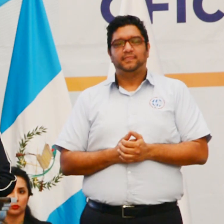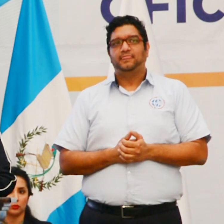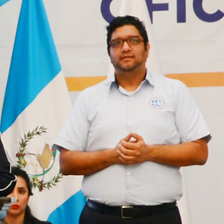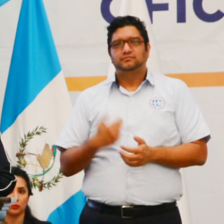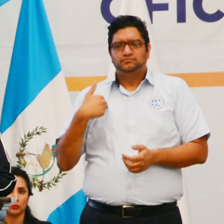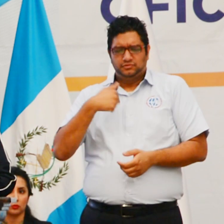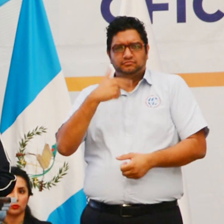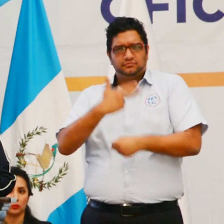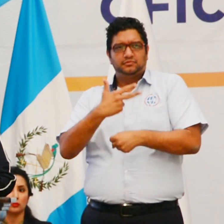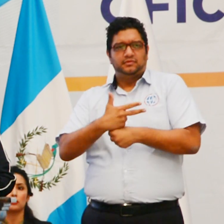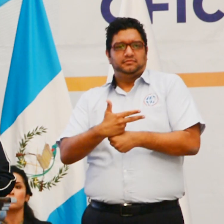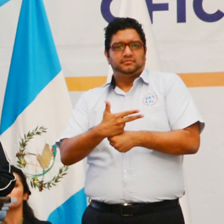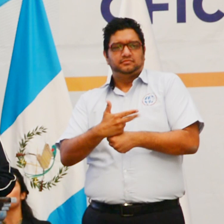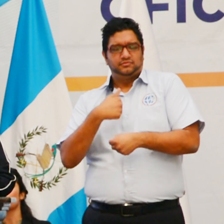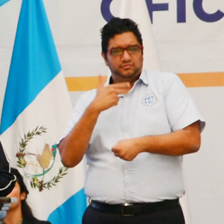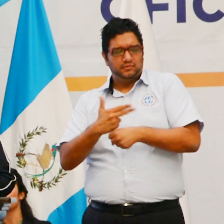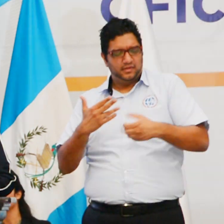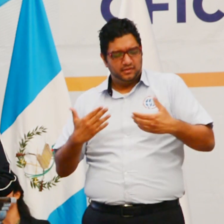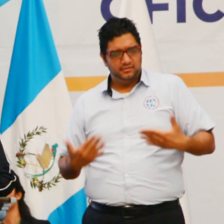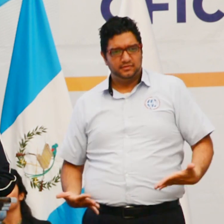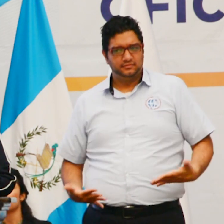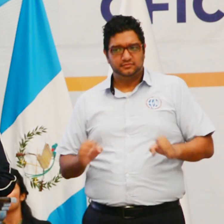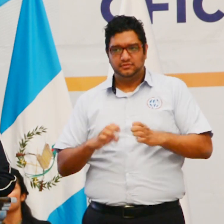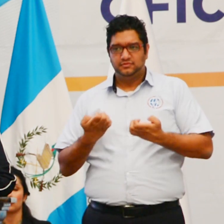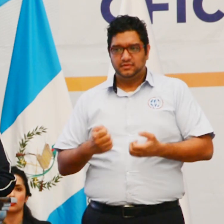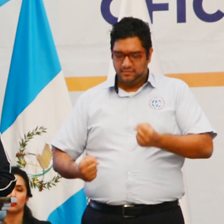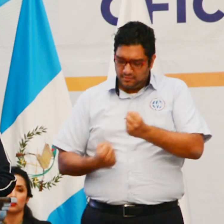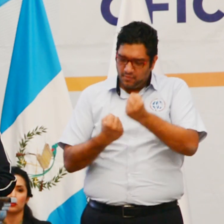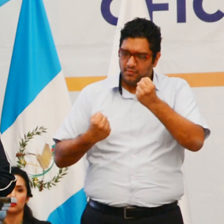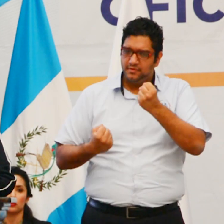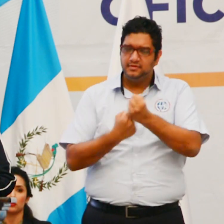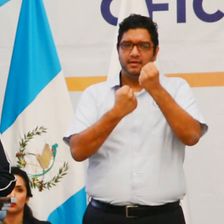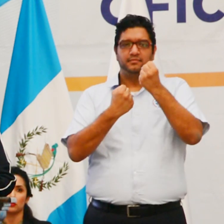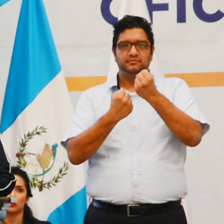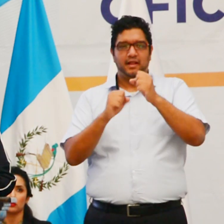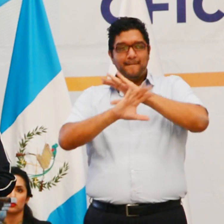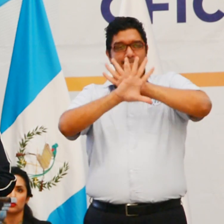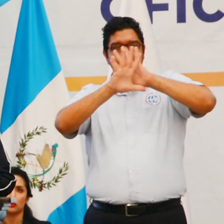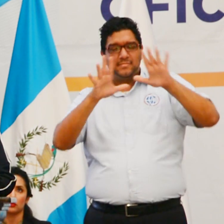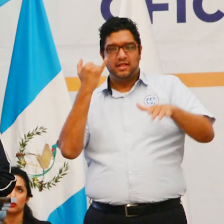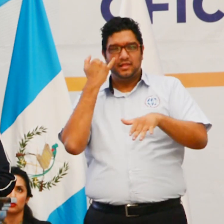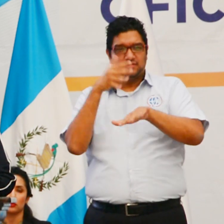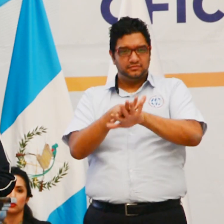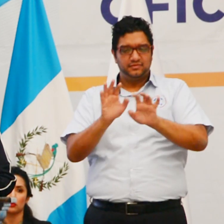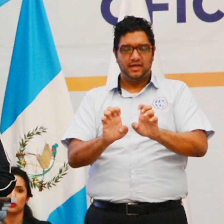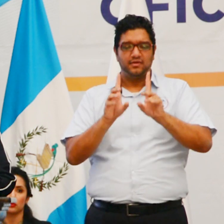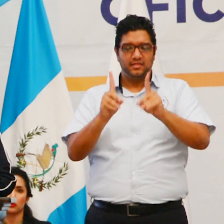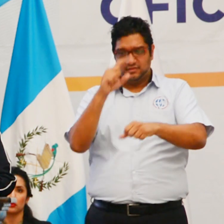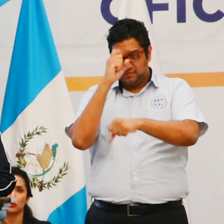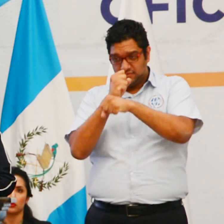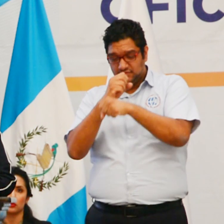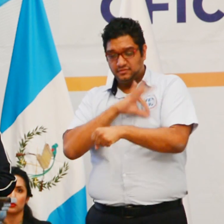como guatemaltecos, que a través de esas acciones promovamos los derechos, la plena inclusión educativa, laboral